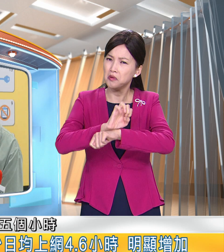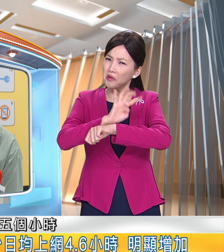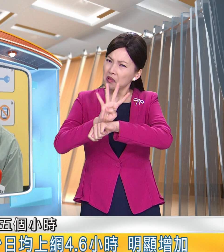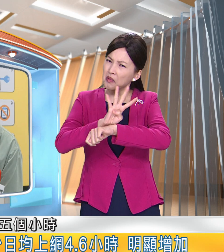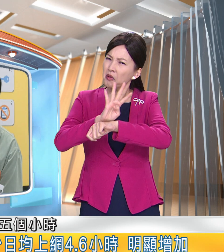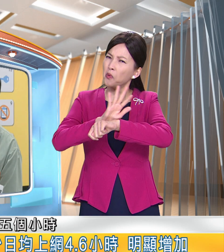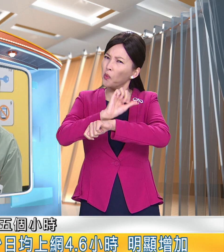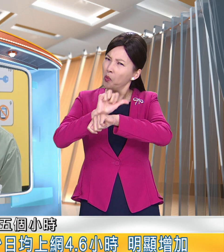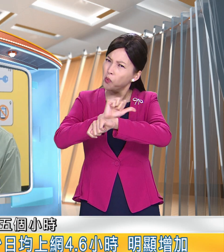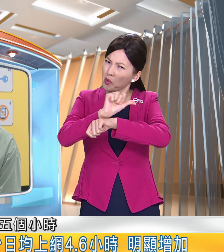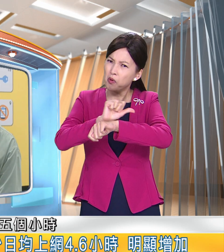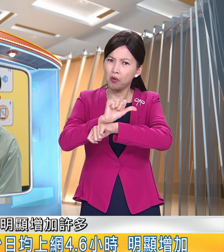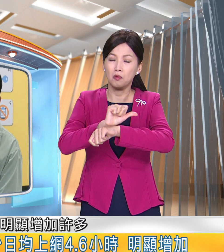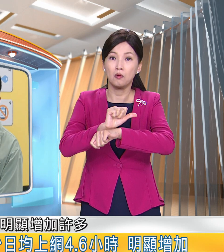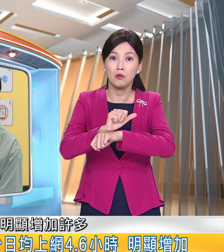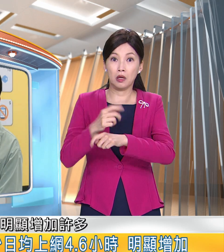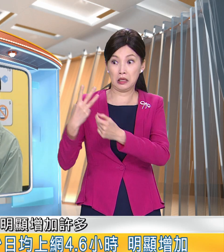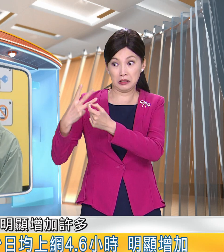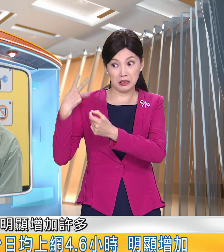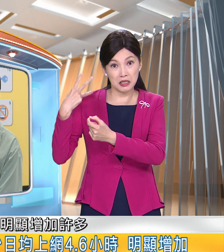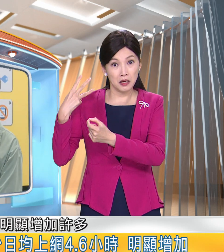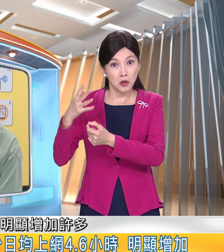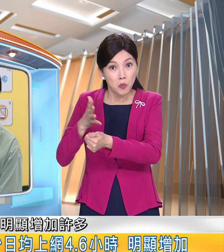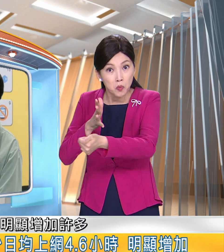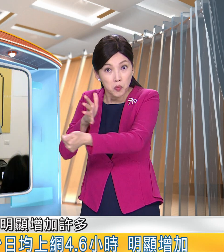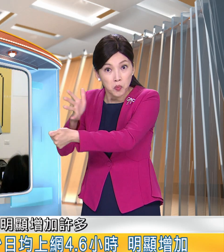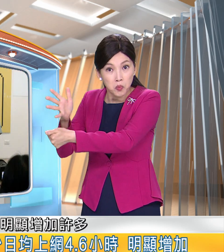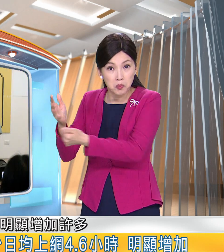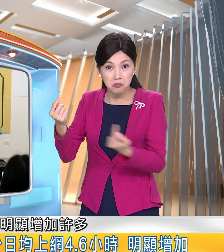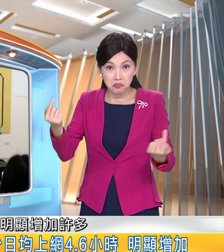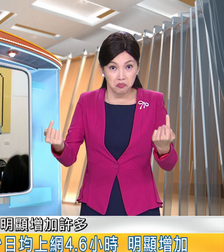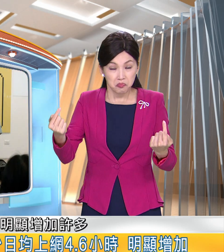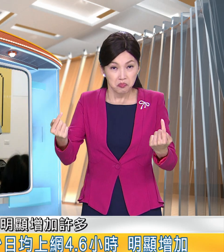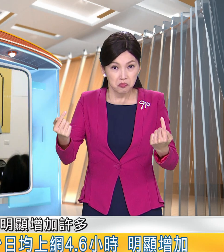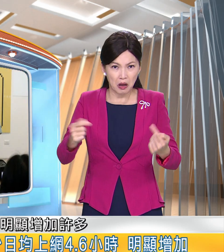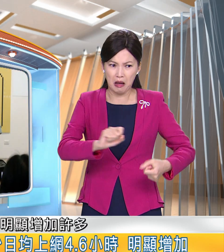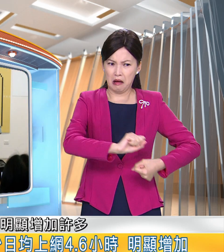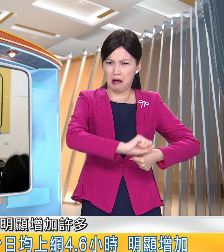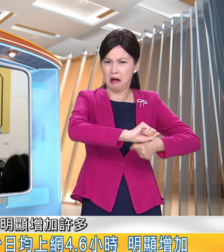4-5个小时，比3年前调查时明显增加许多。